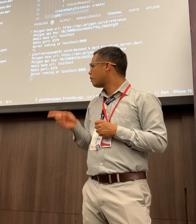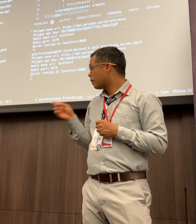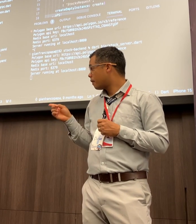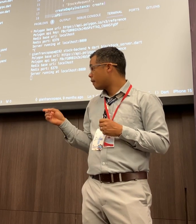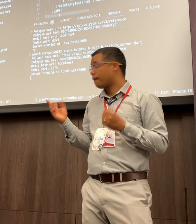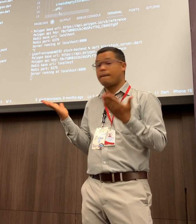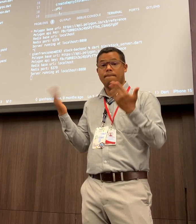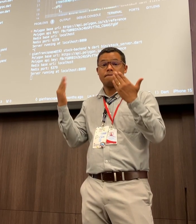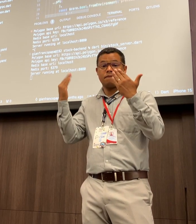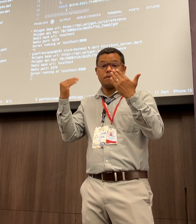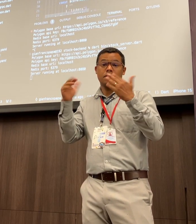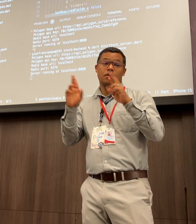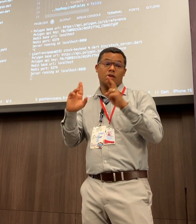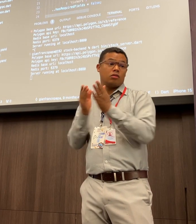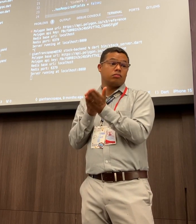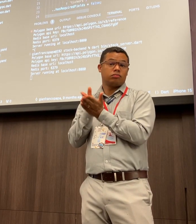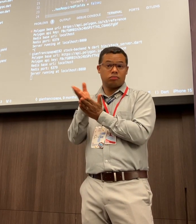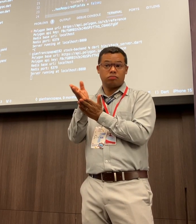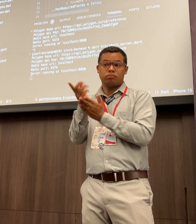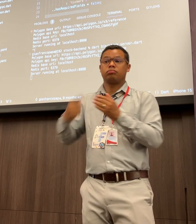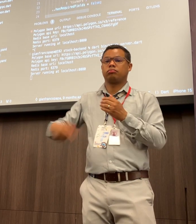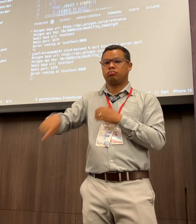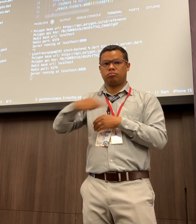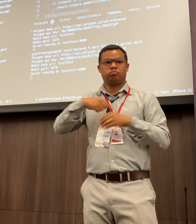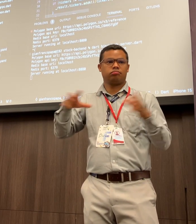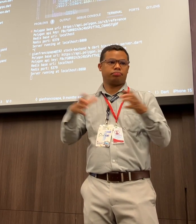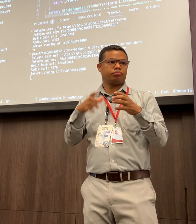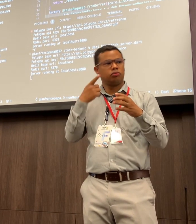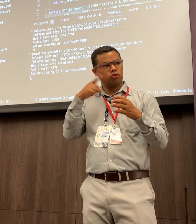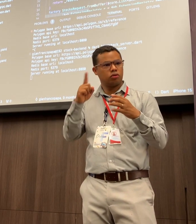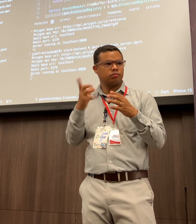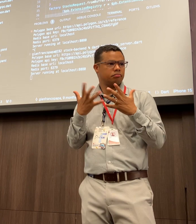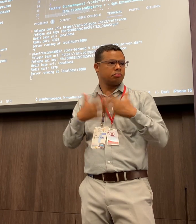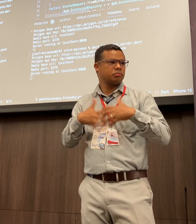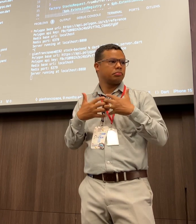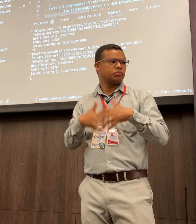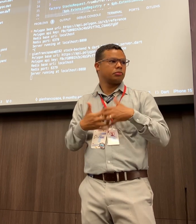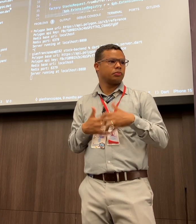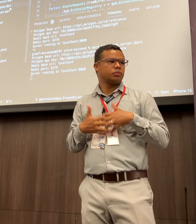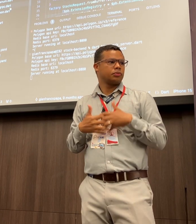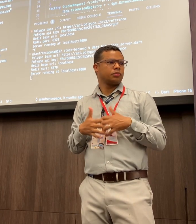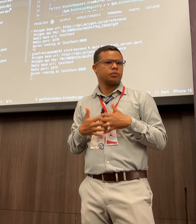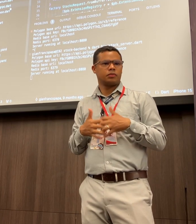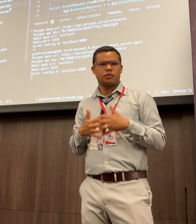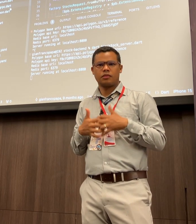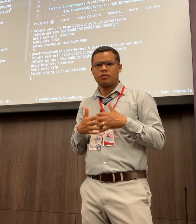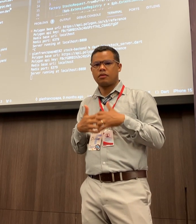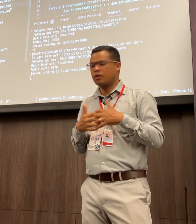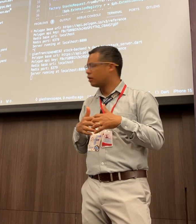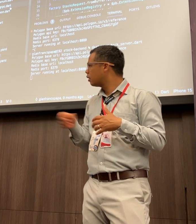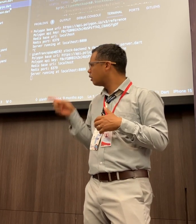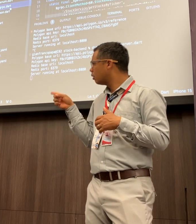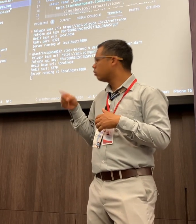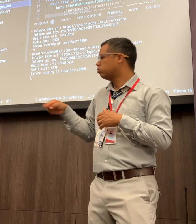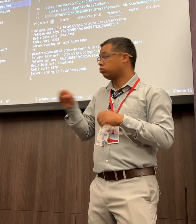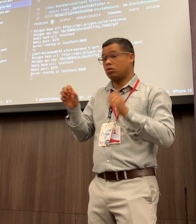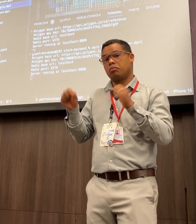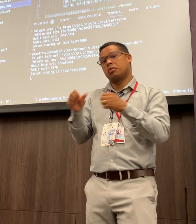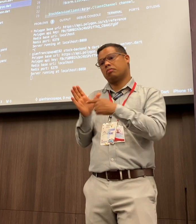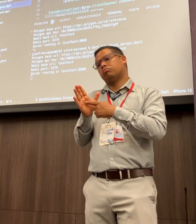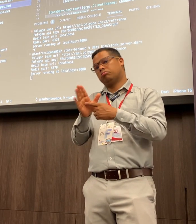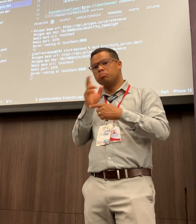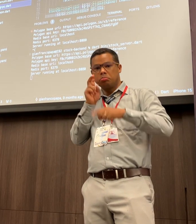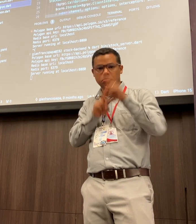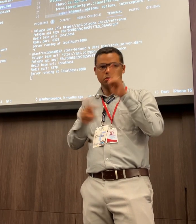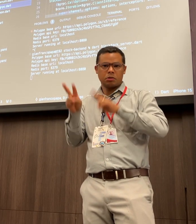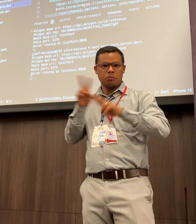que mantener nosotros, que se autogenere, pero es simplemente para que puedan ver cómo luce lo que sería la definición